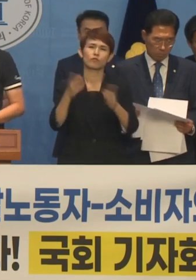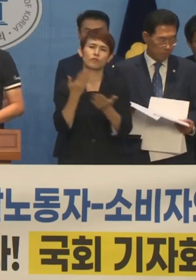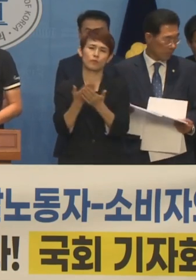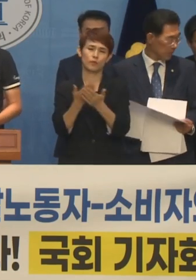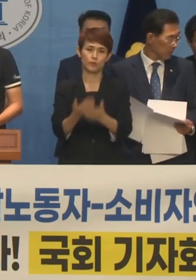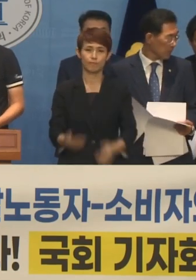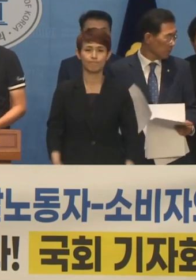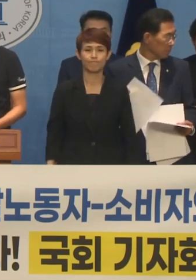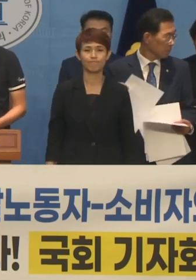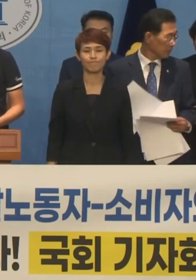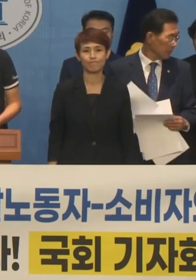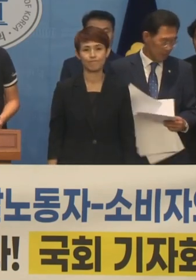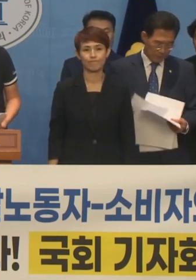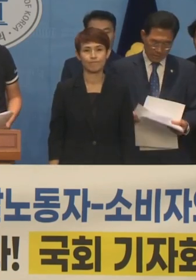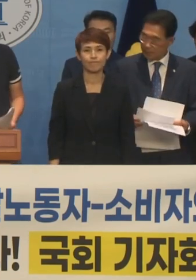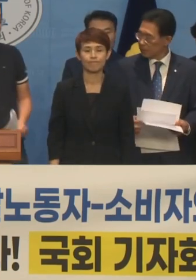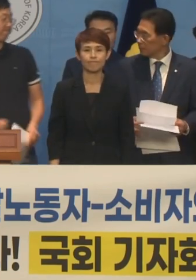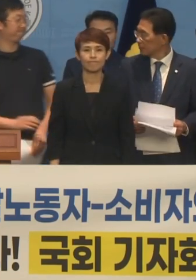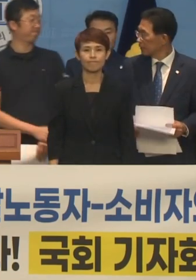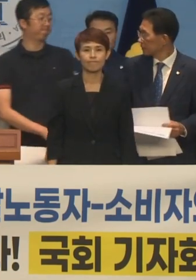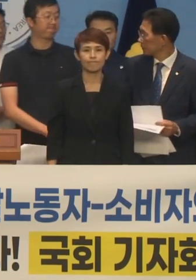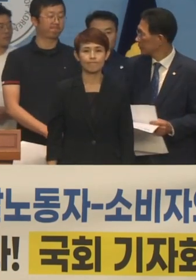감사합니다.